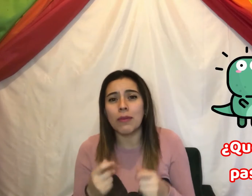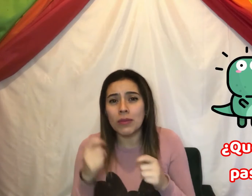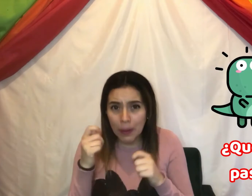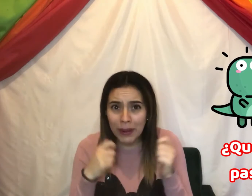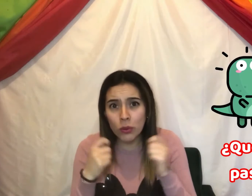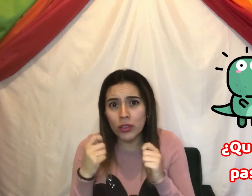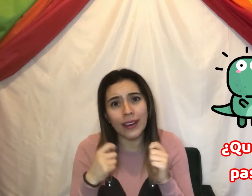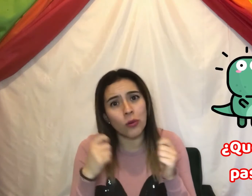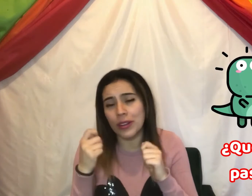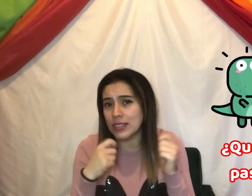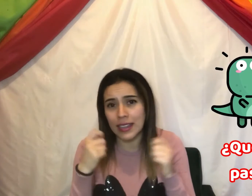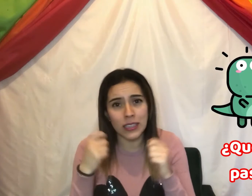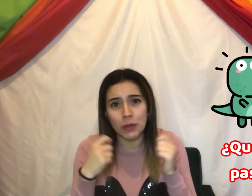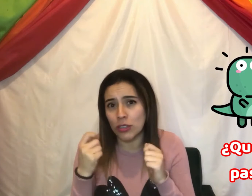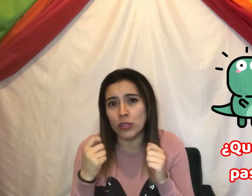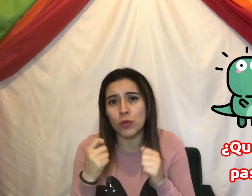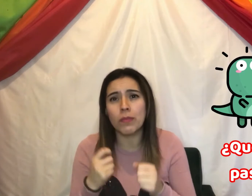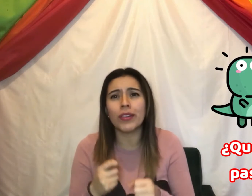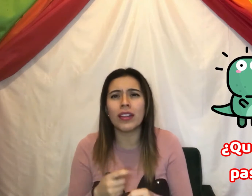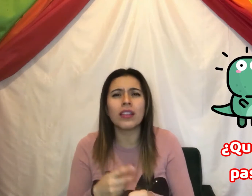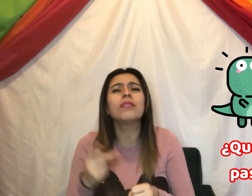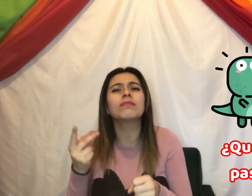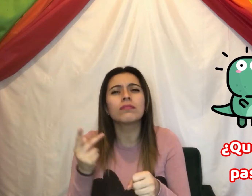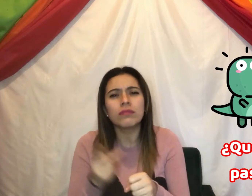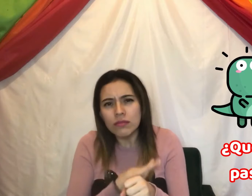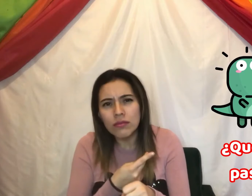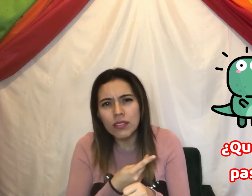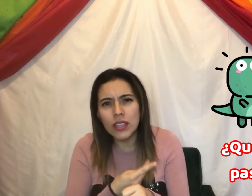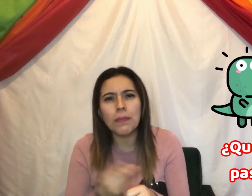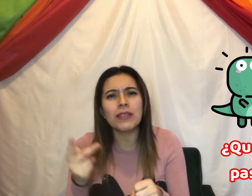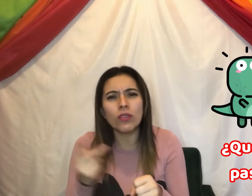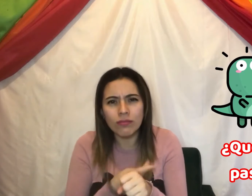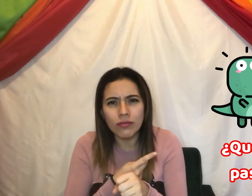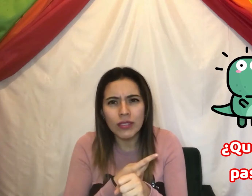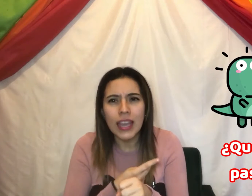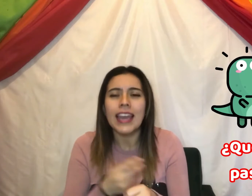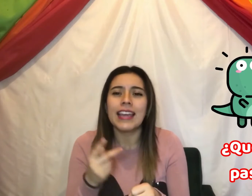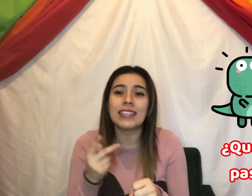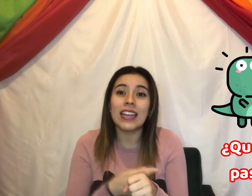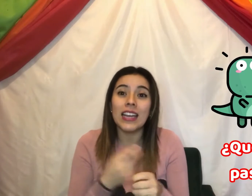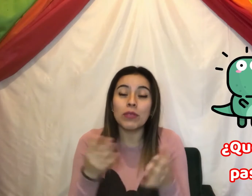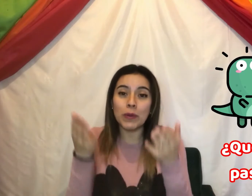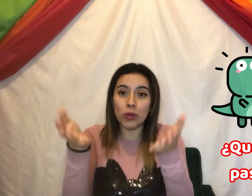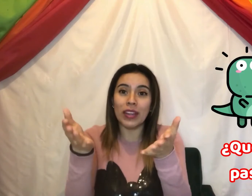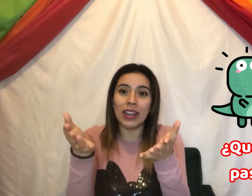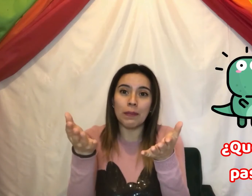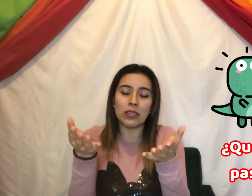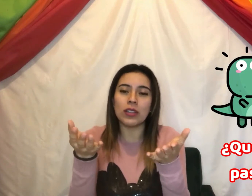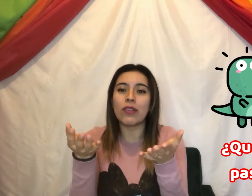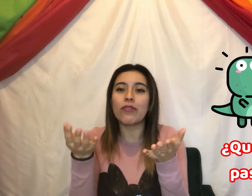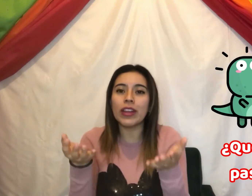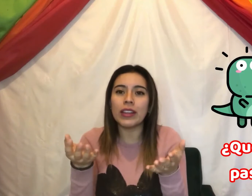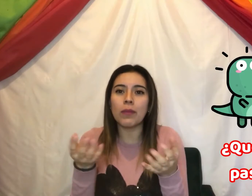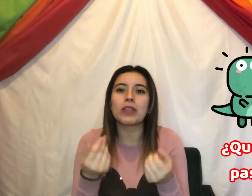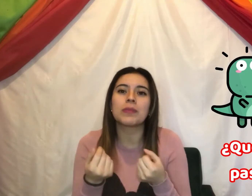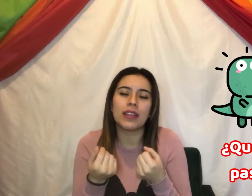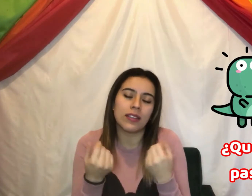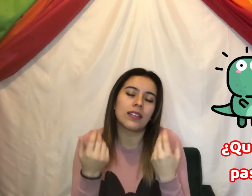a preguntar, acuérdense, la expresión es muy importante. ¿Qué pasó? Y si le queremos preguntar a la persona de enfrente, pues bien, en